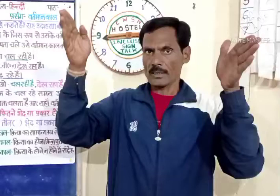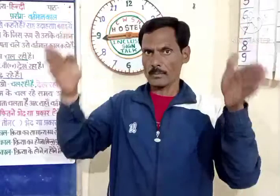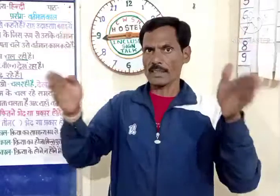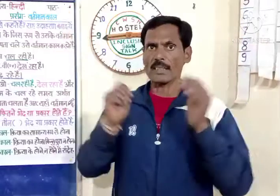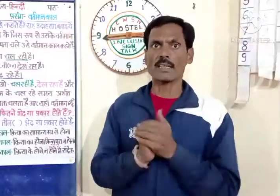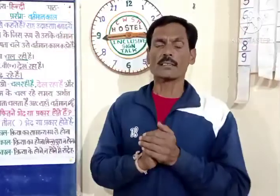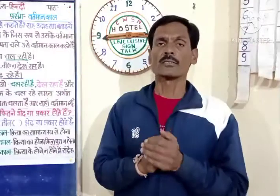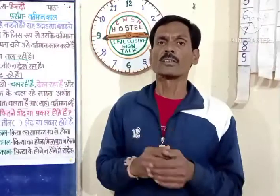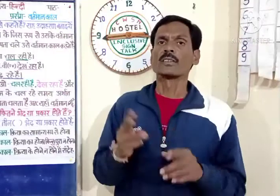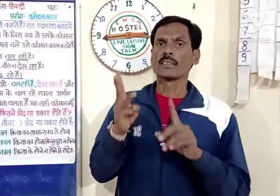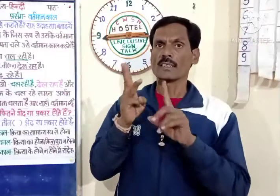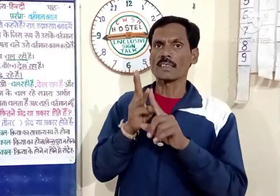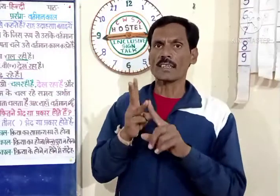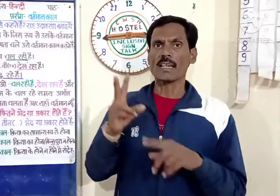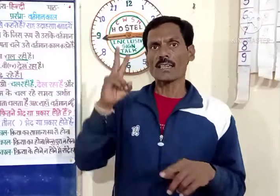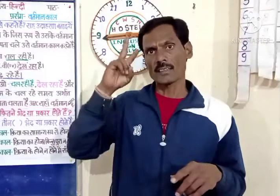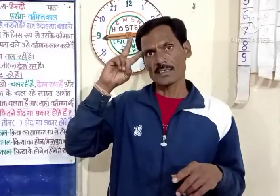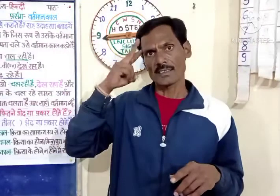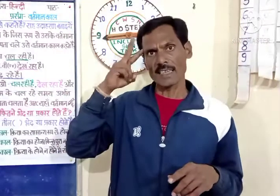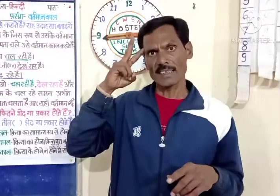वर्तमान काल। तीसरा, संदिग्ध